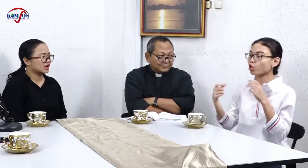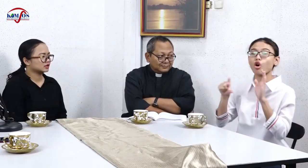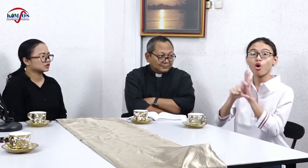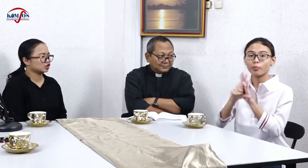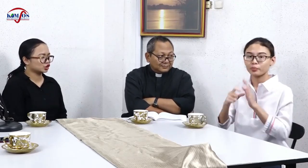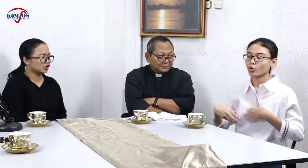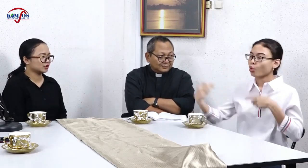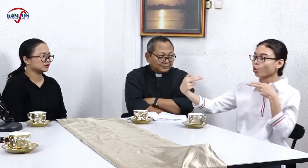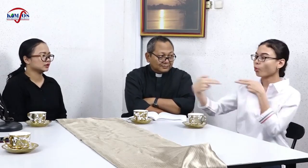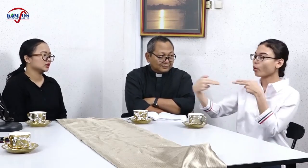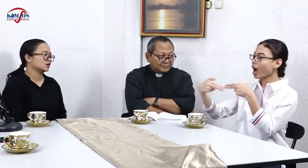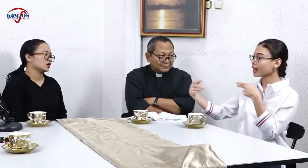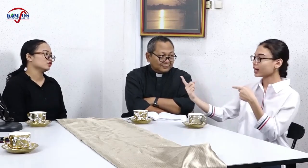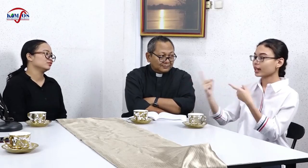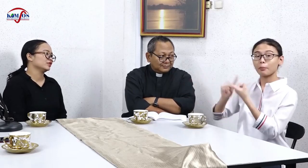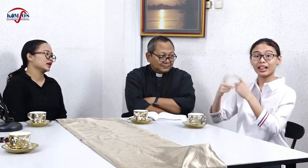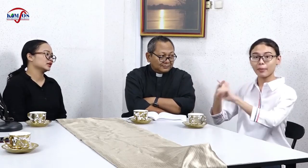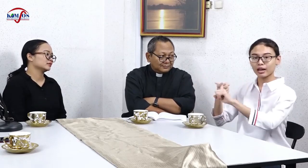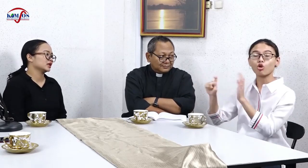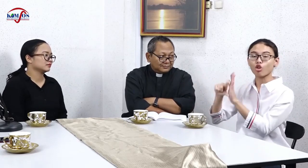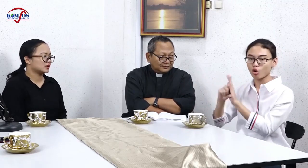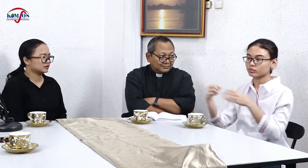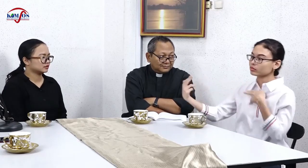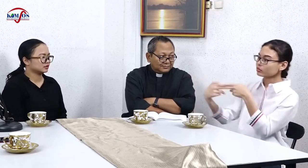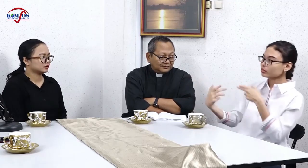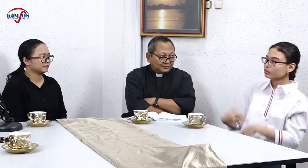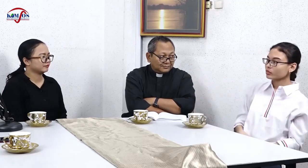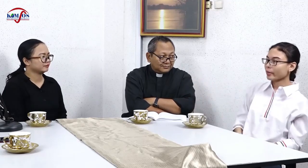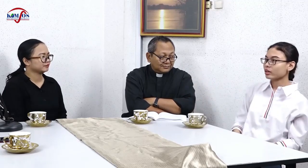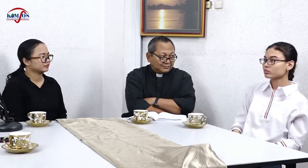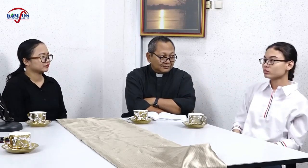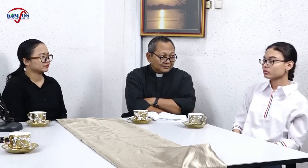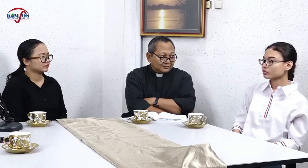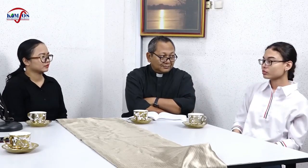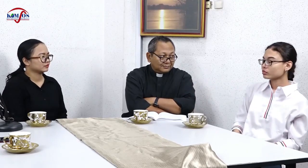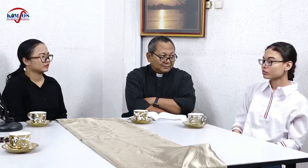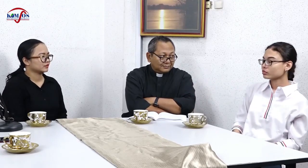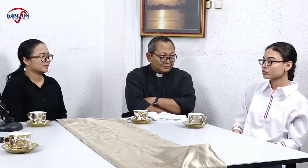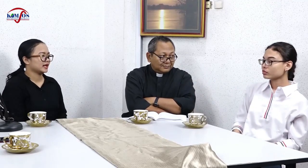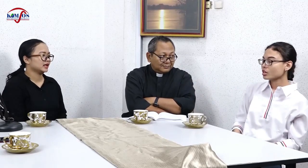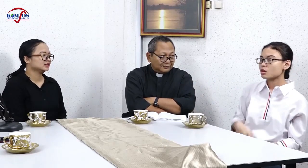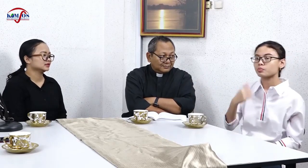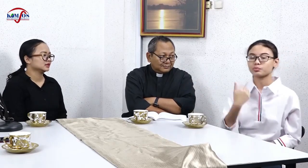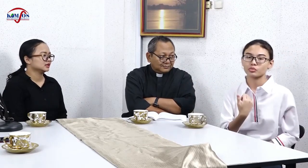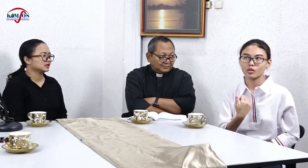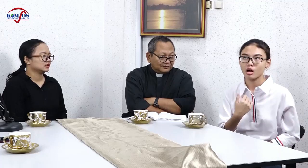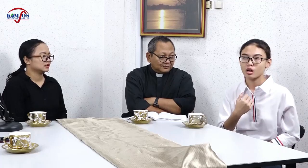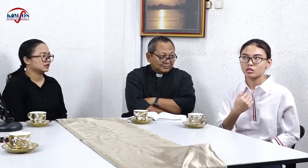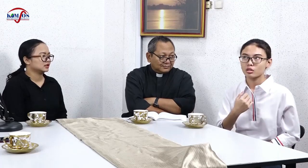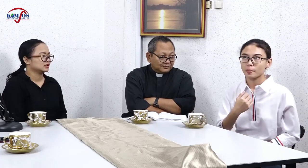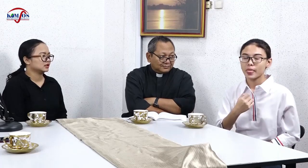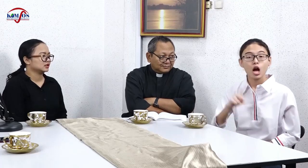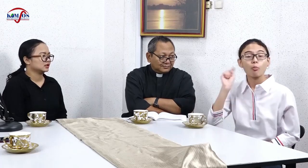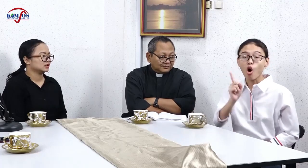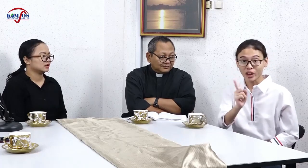tentang contoh hubungan teman-teman contoh apa ya